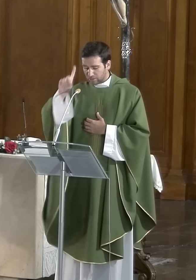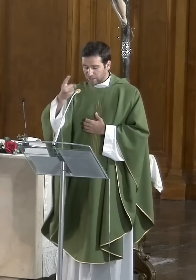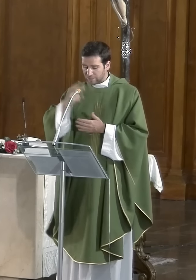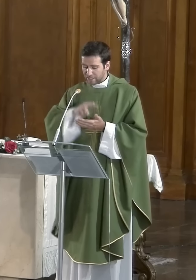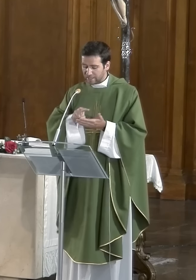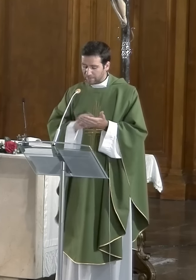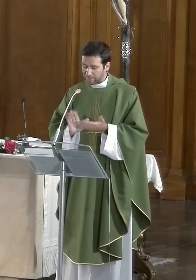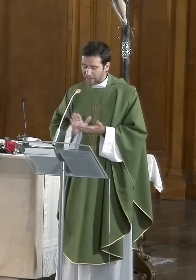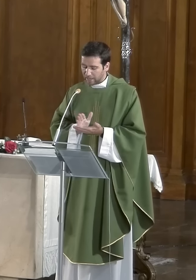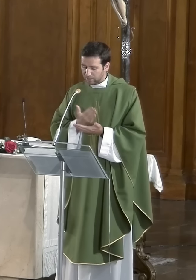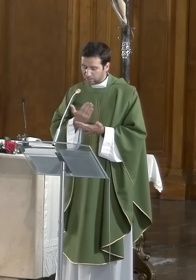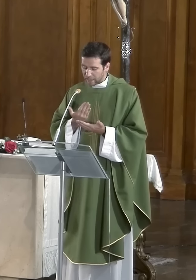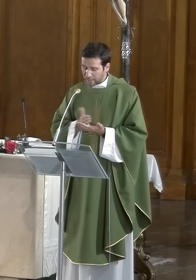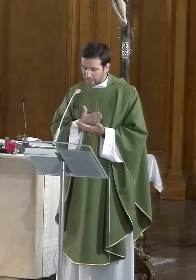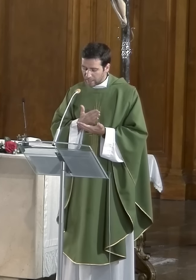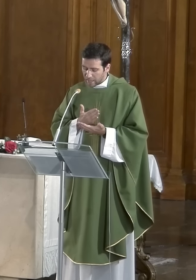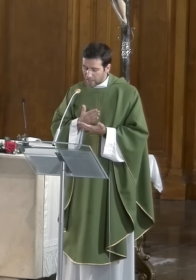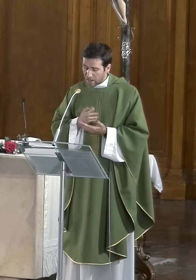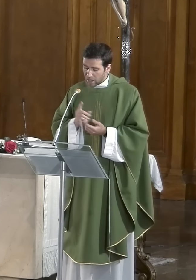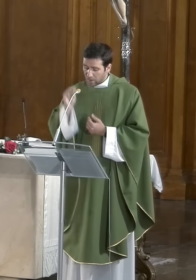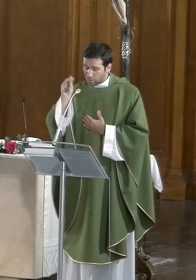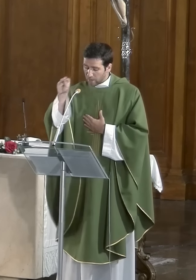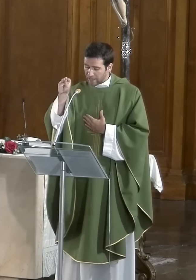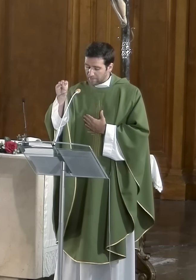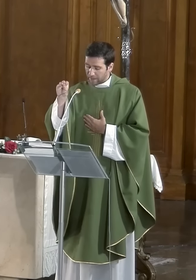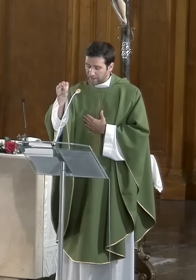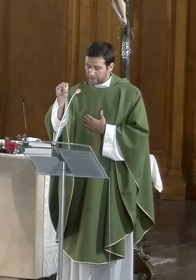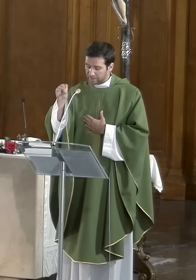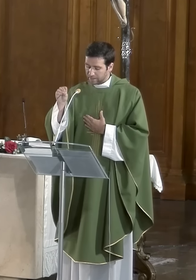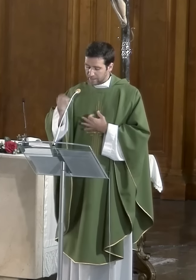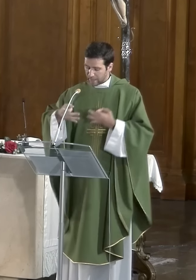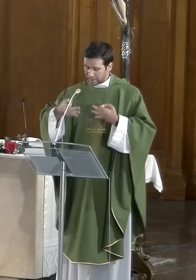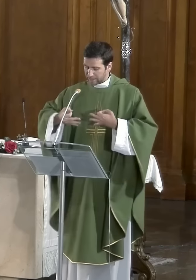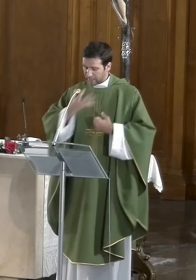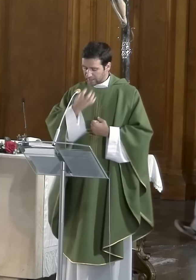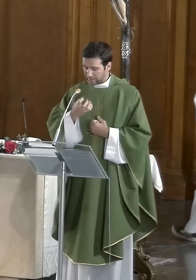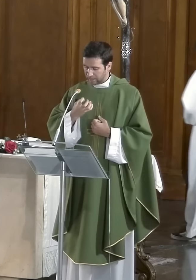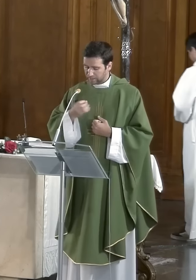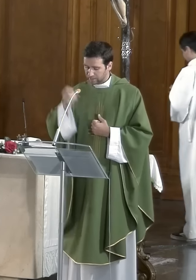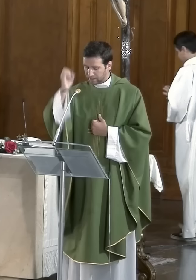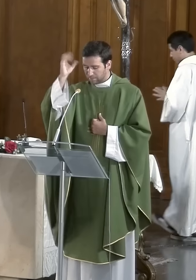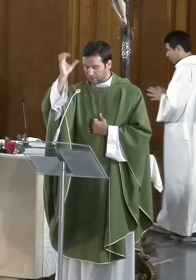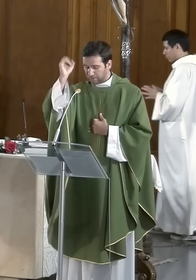Escuchemos en esta primera lectura una llamada exigente del profeta